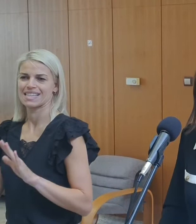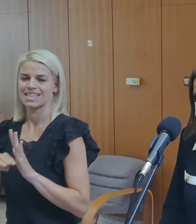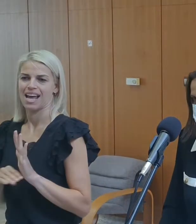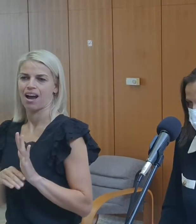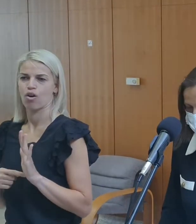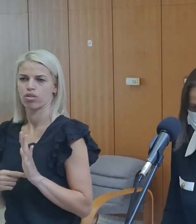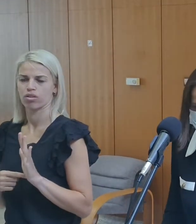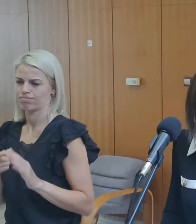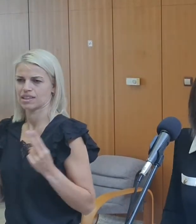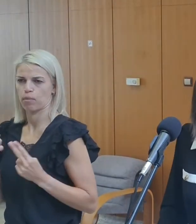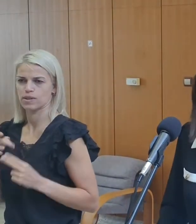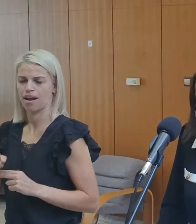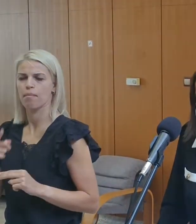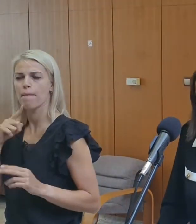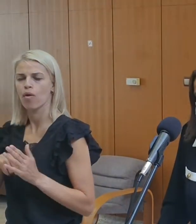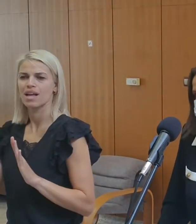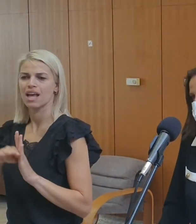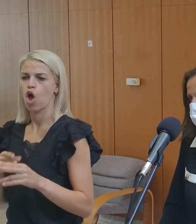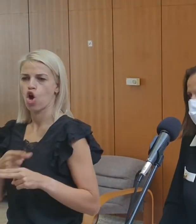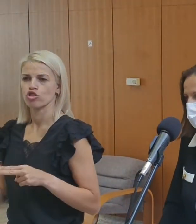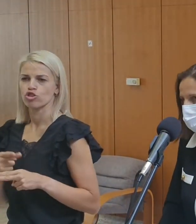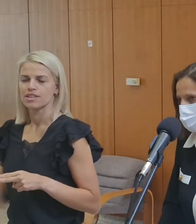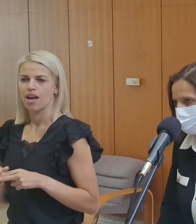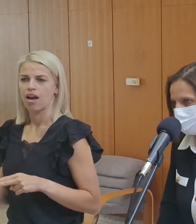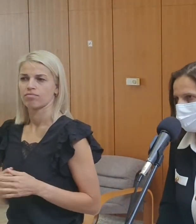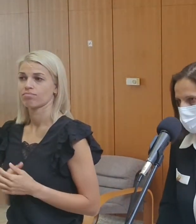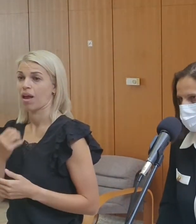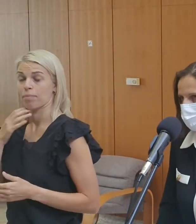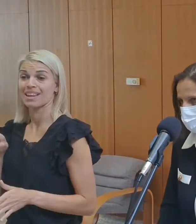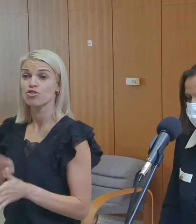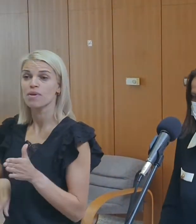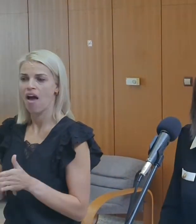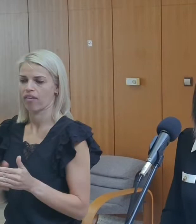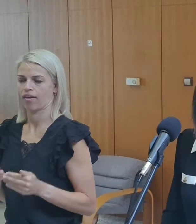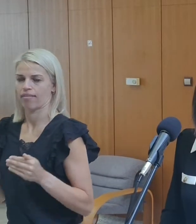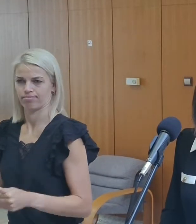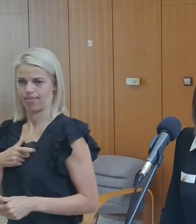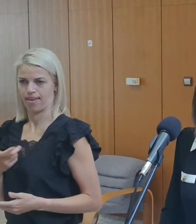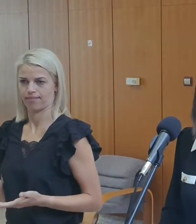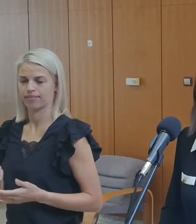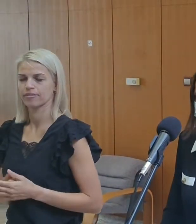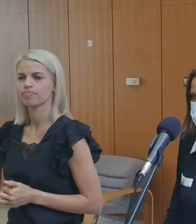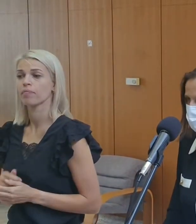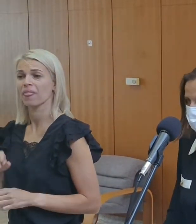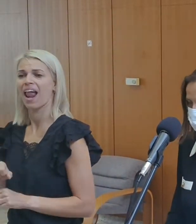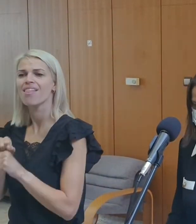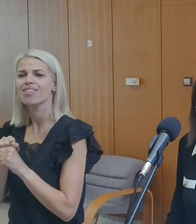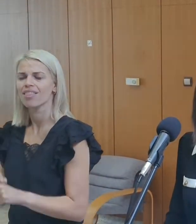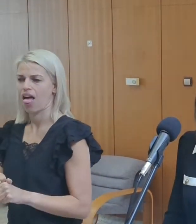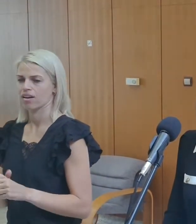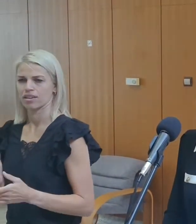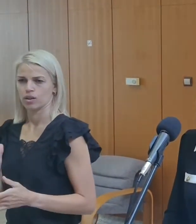je jednoznačné. Keď k očiste má dôjsť nezákonným spôsobom, ďalej sa neposunieme. Ale ten tlak je